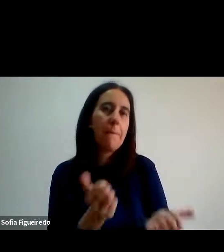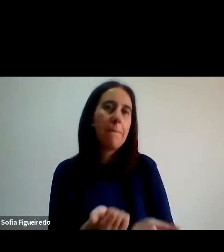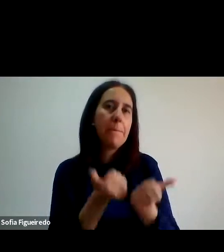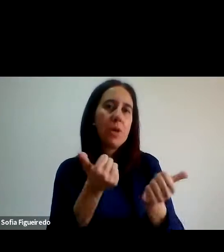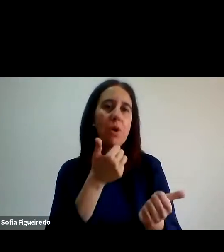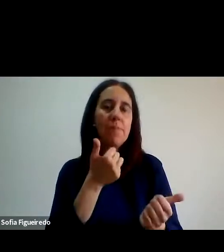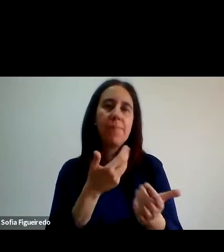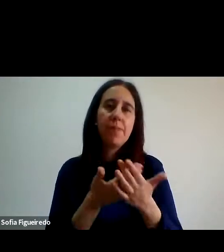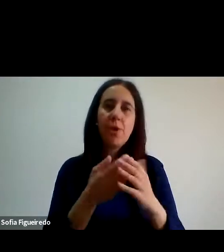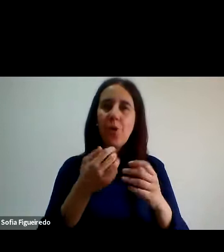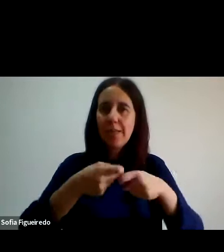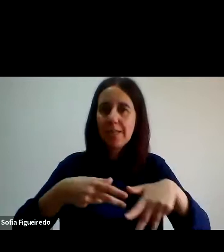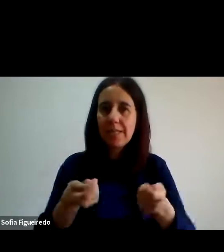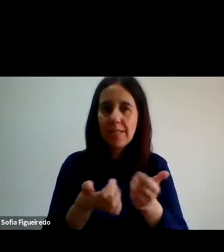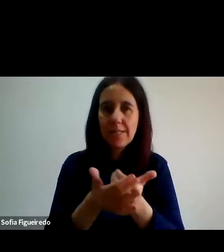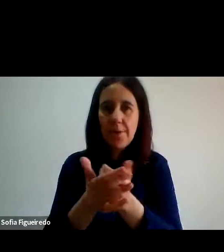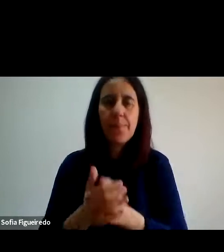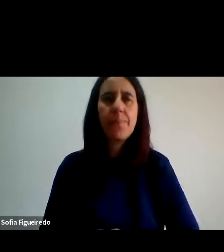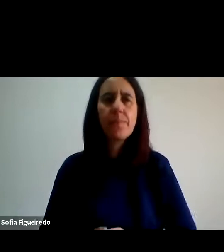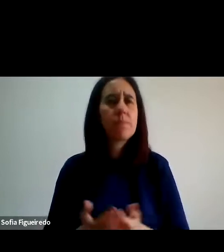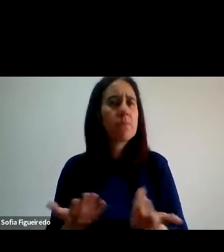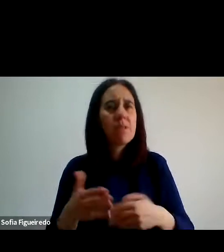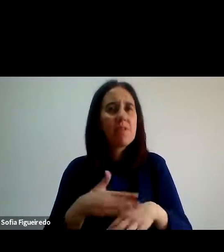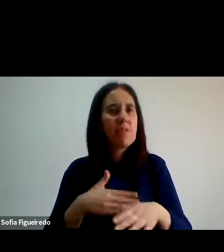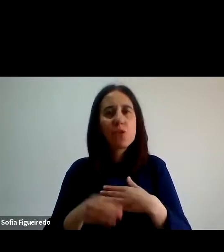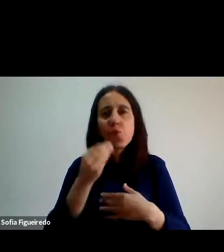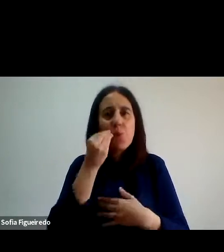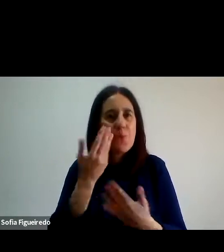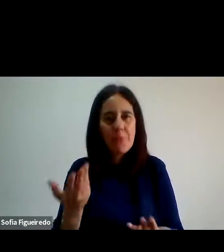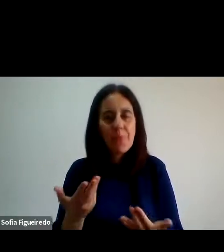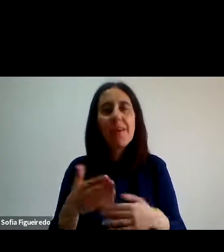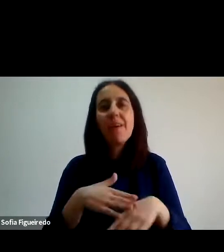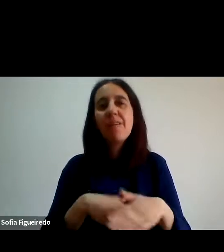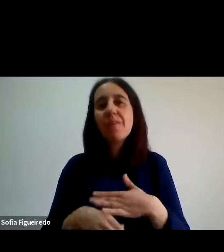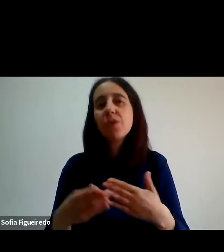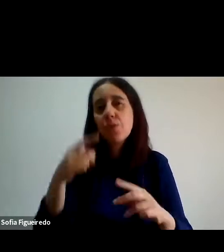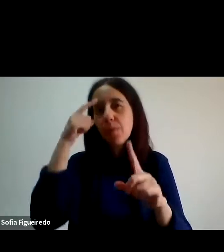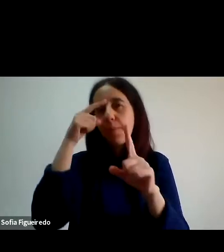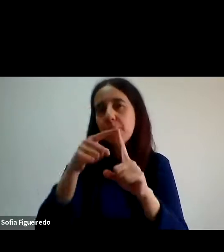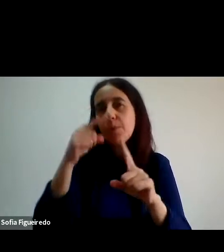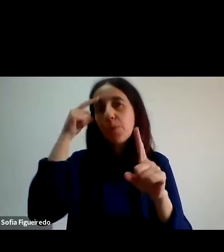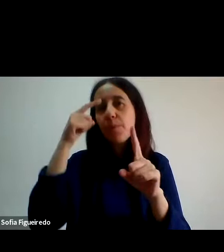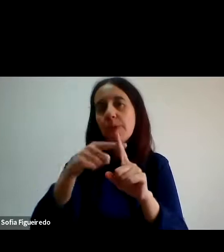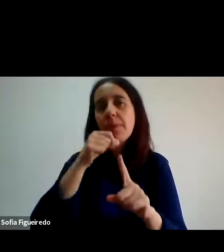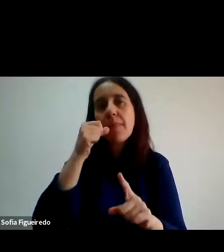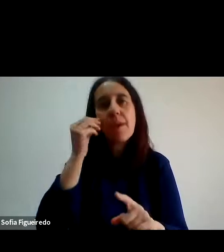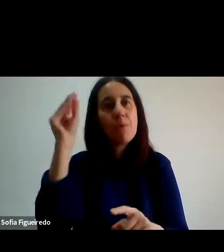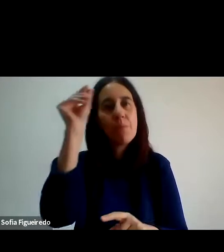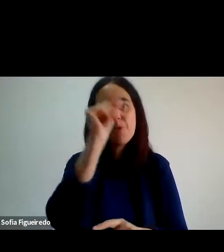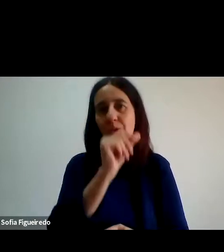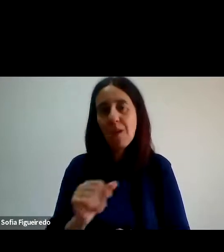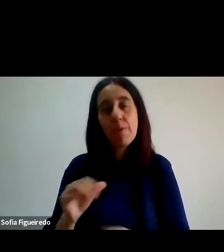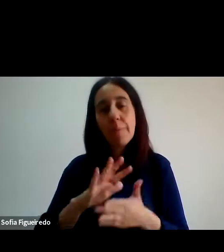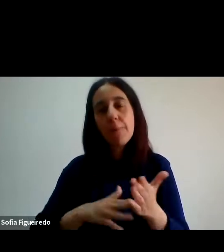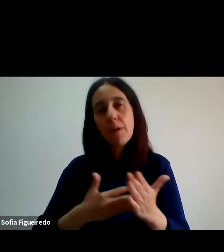organização. Ora, como é que isto se faz? Ora, isto se faz com um princípio, e o princípio é sempre como é em todo lado, que é saber